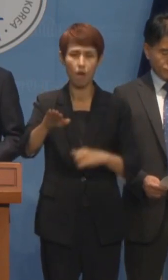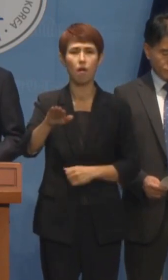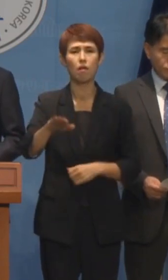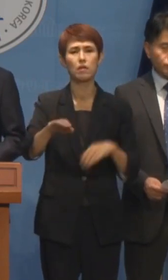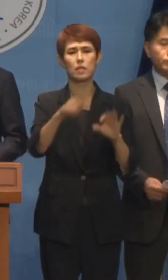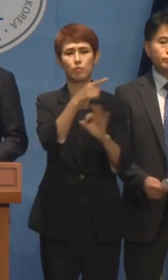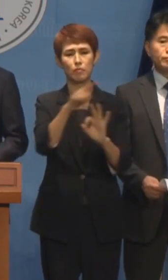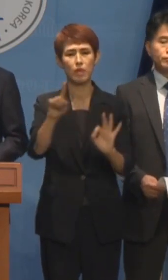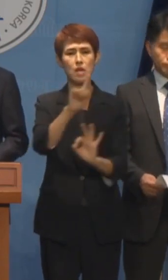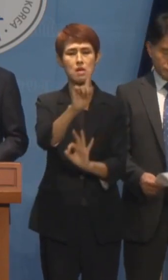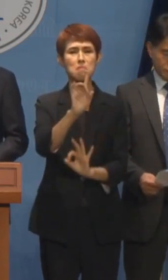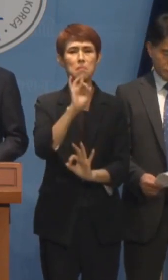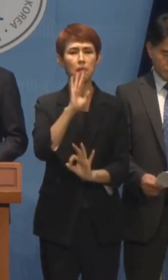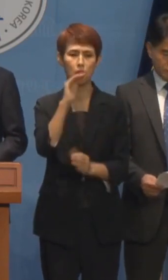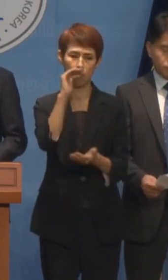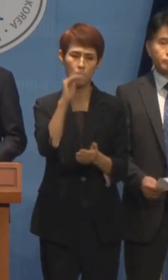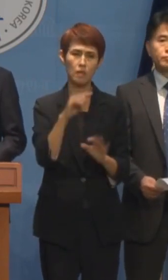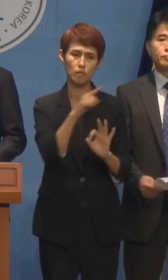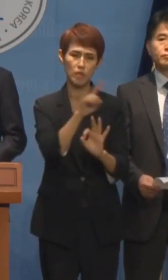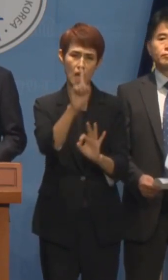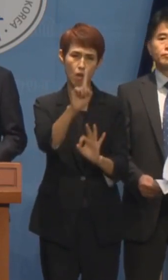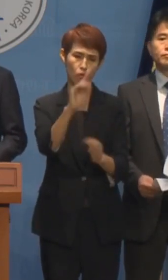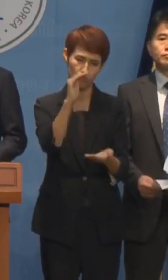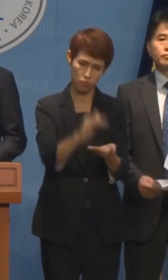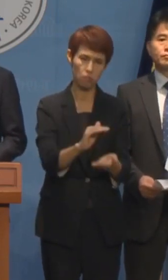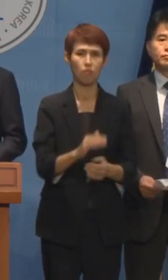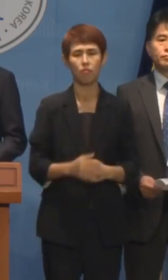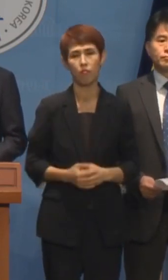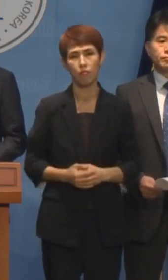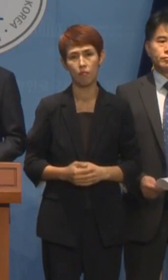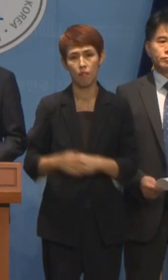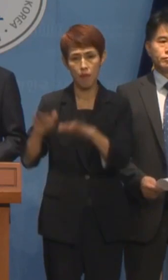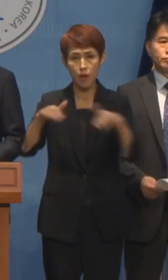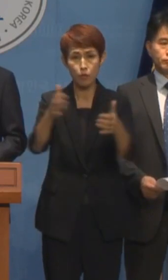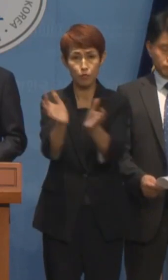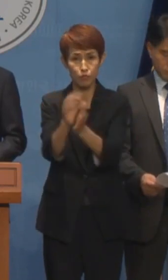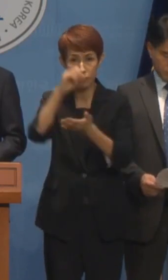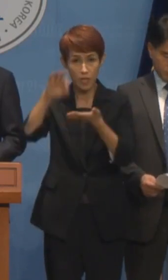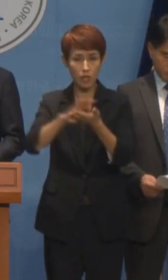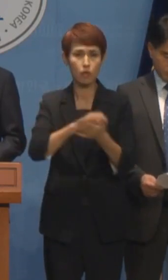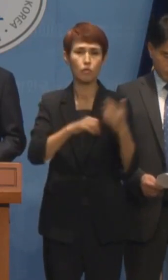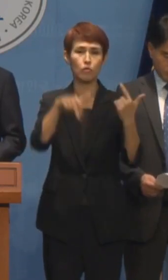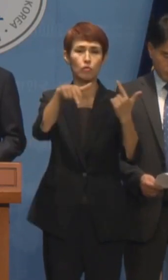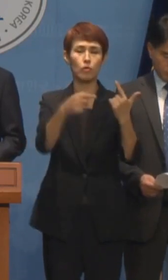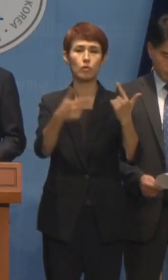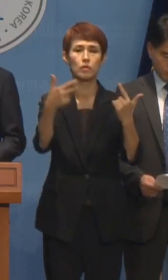10분의 1로 줄어든 셈이다. 해수부 예산안 또한 6조